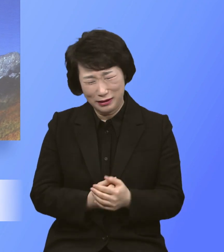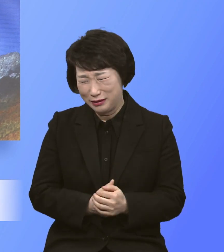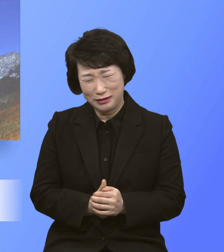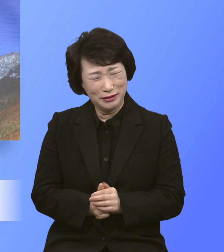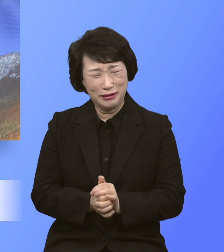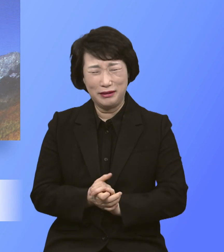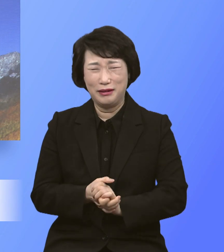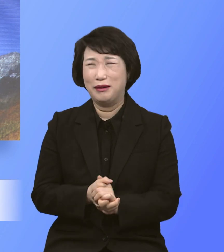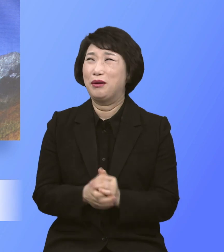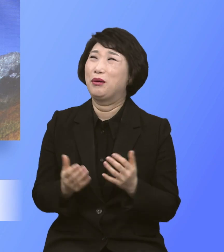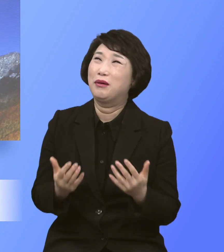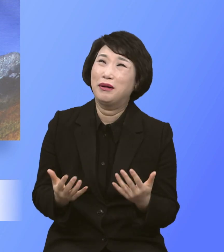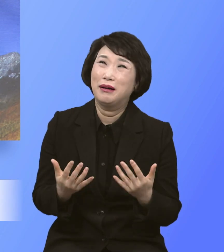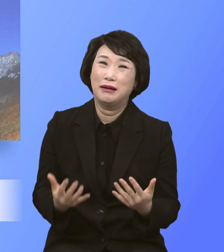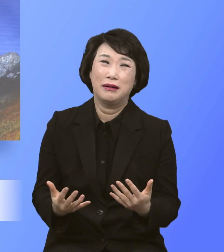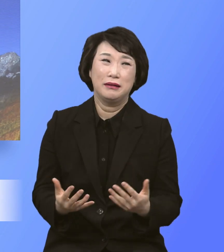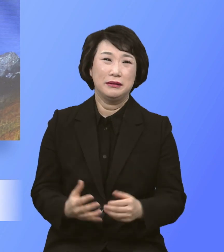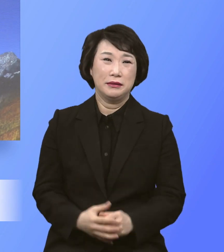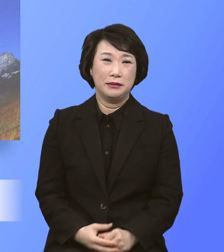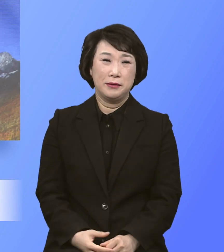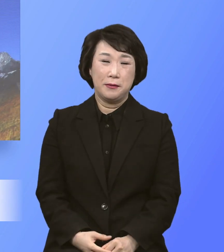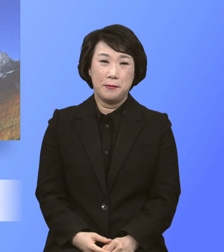어떻게 해요, 주님?